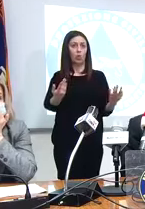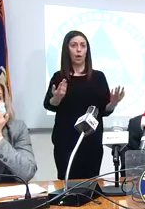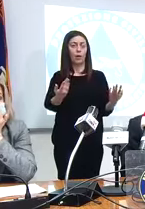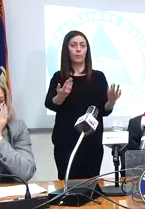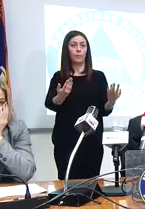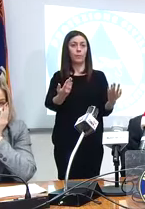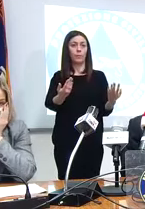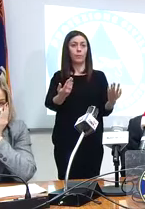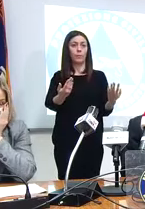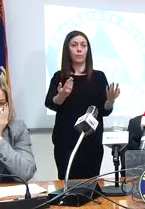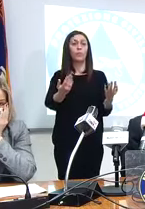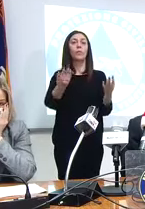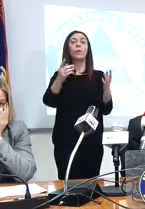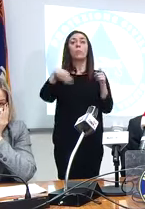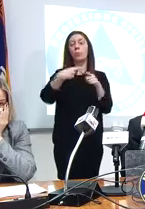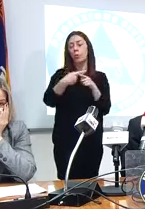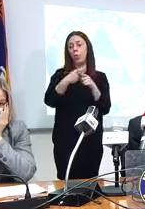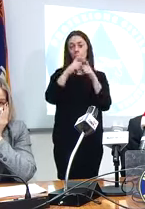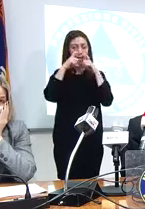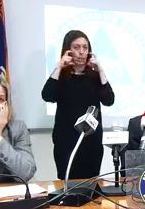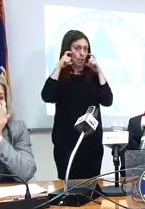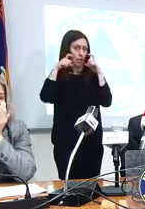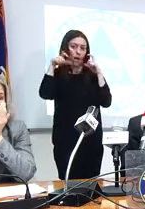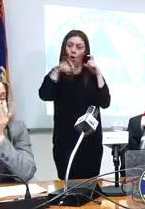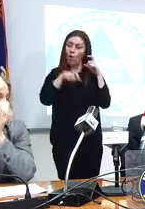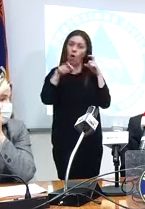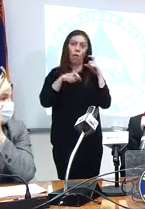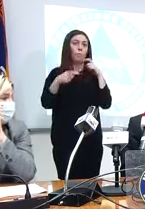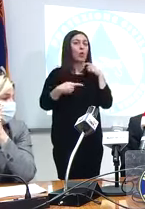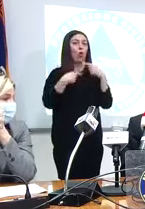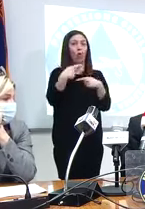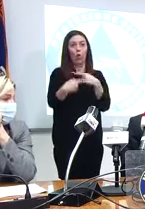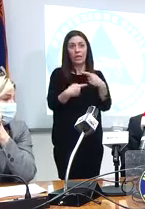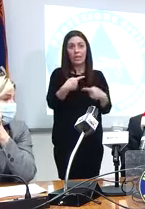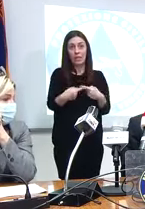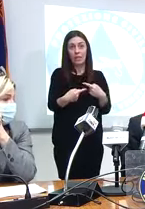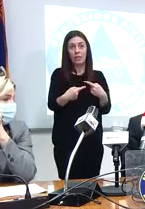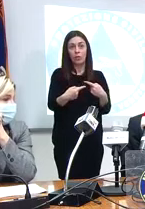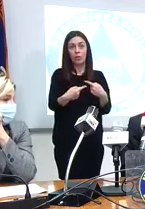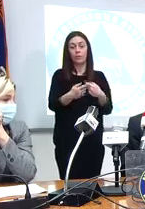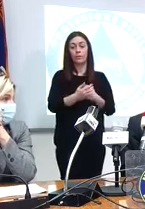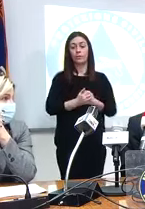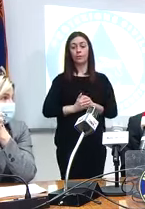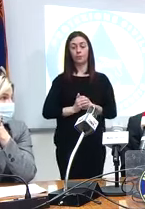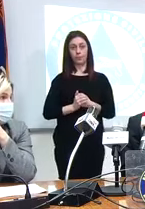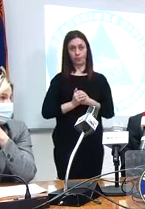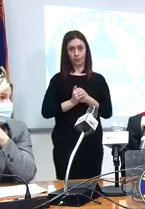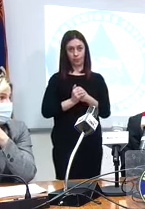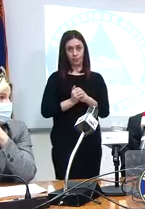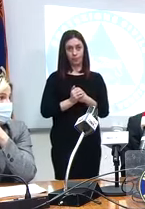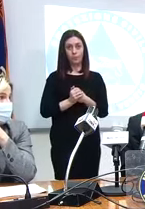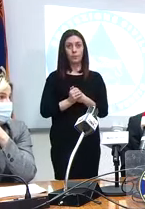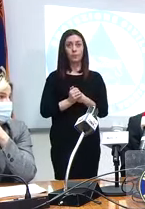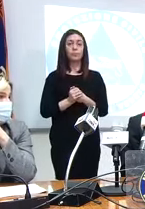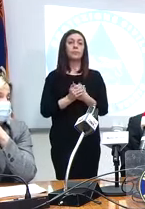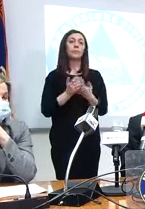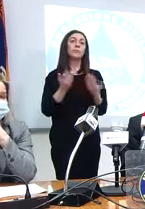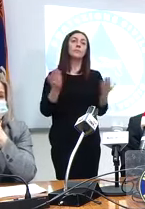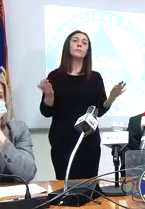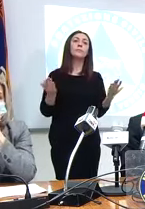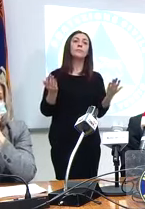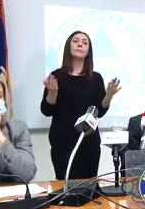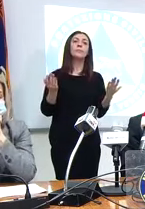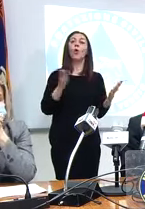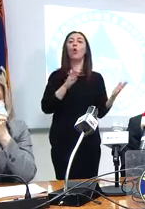non viene meno l'obbligo della mascherina, quindi non vogliamo affollamenti